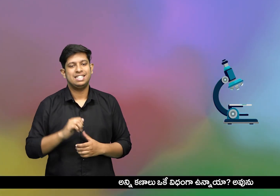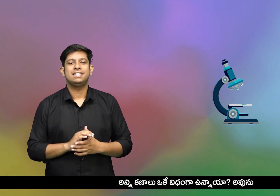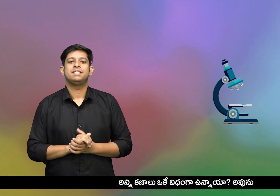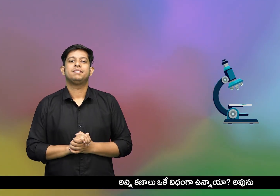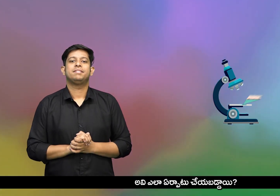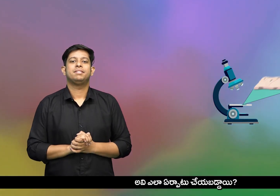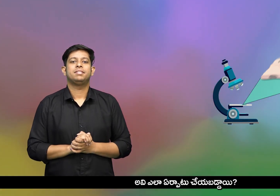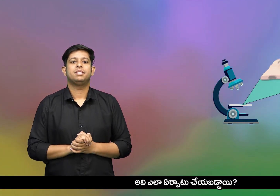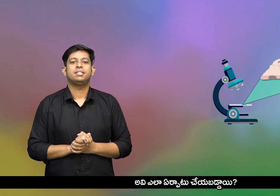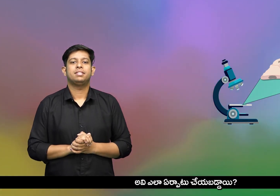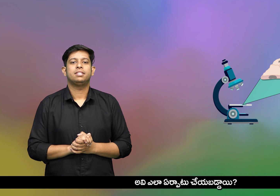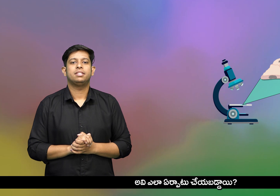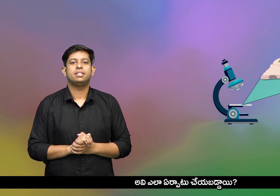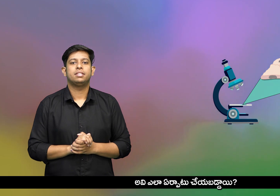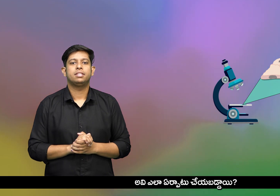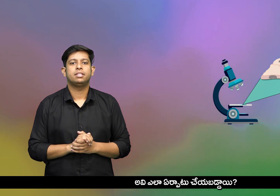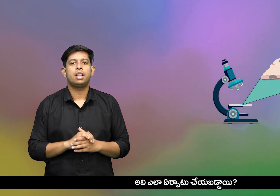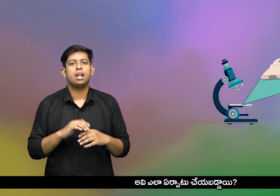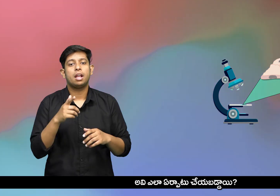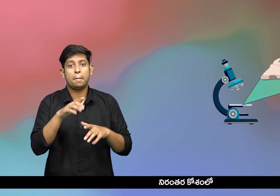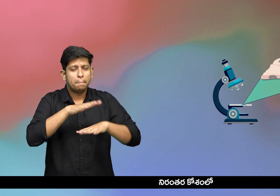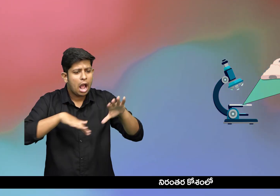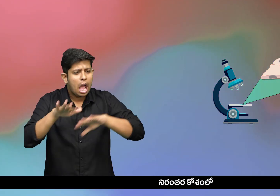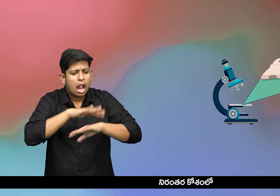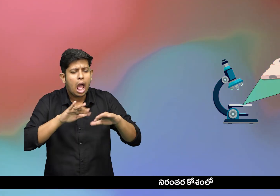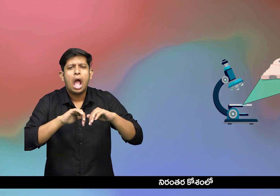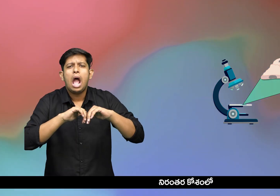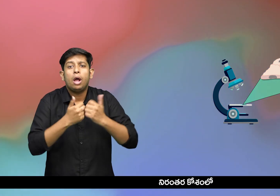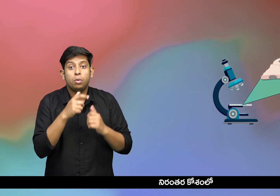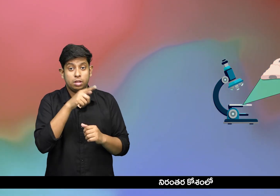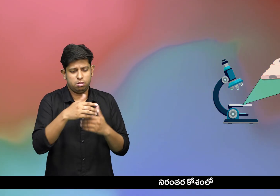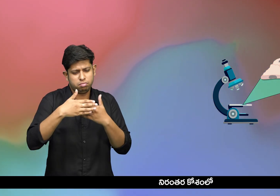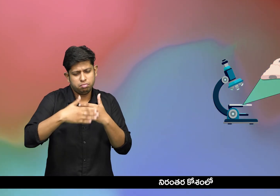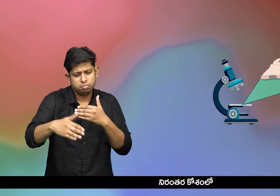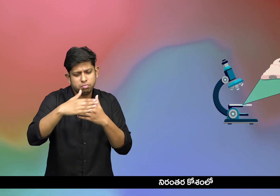అవును. అవి ఎలా ఏర్పాటు చేయబడ్డాయి? నిరంతర కోశంలో.